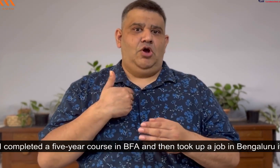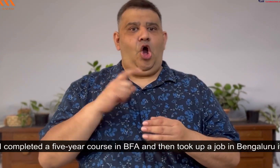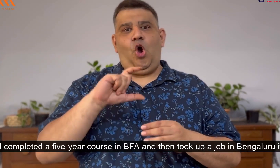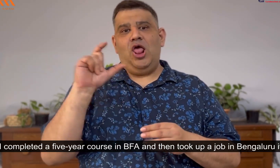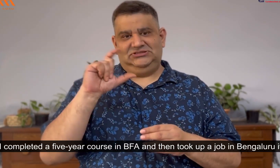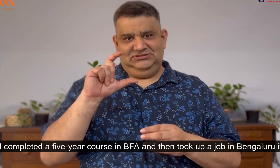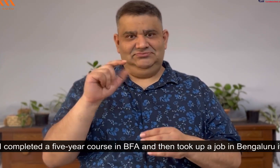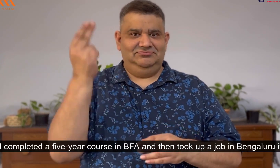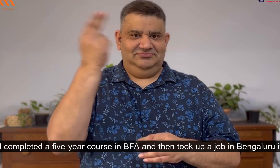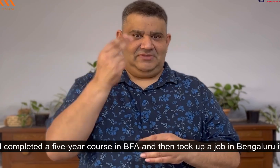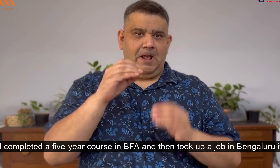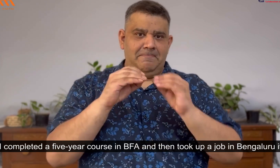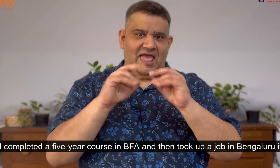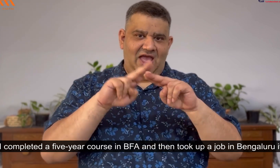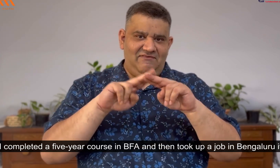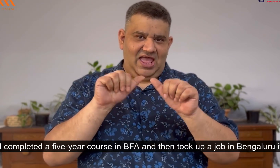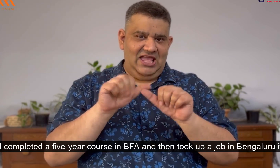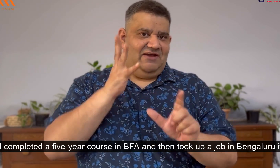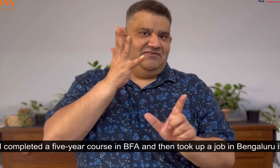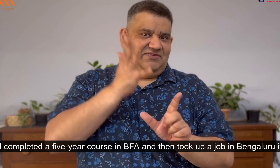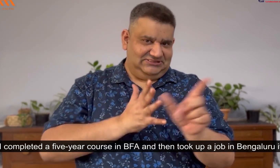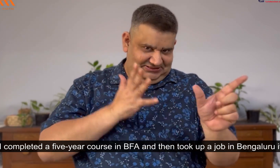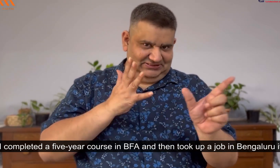फिर बेंगलुरु में ही नौकरी कर ली।